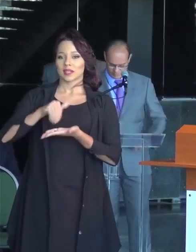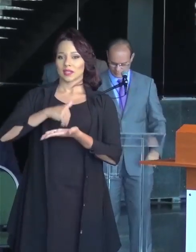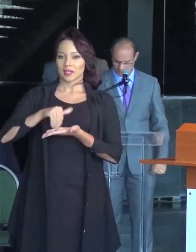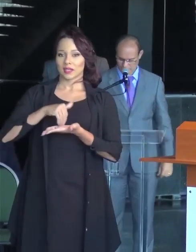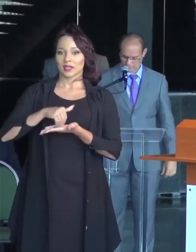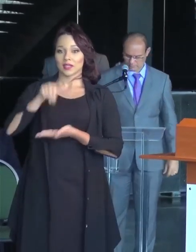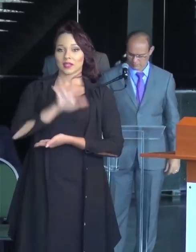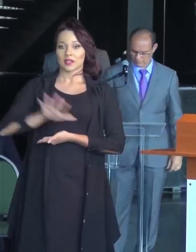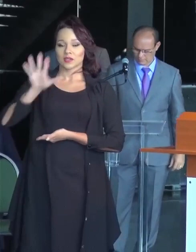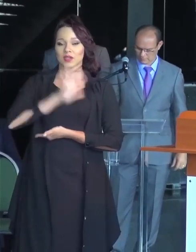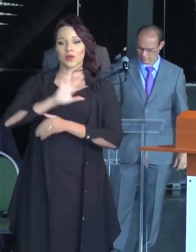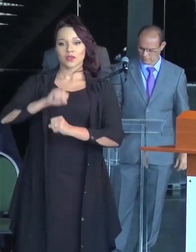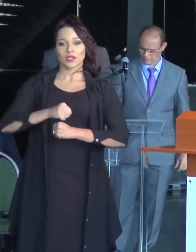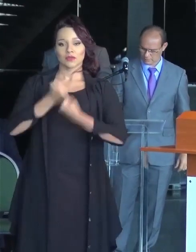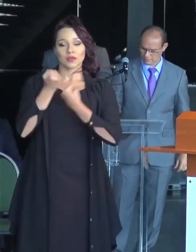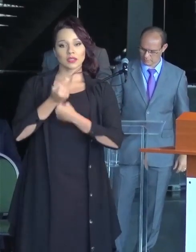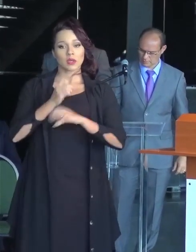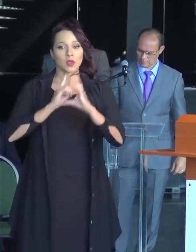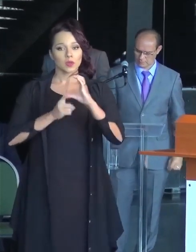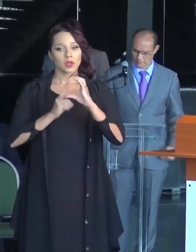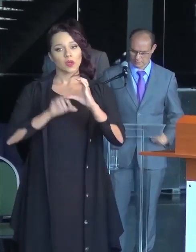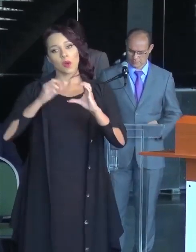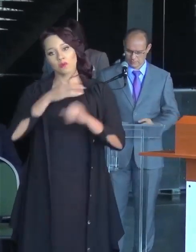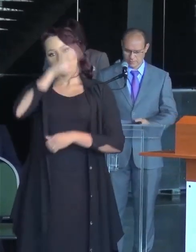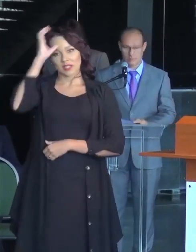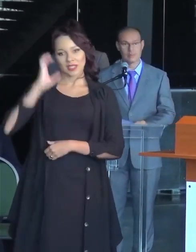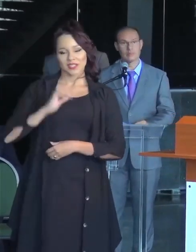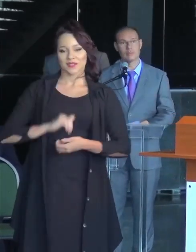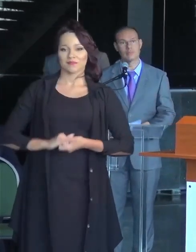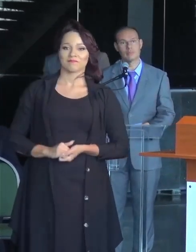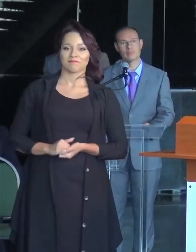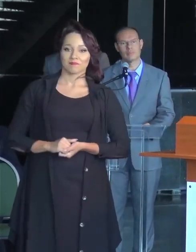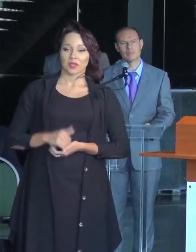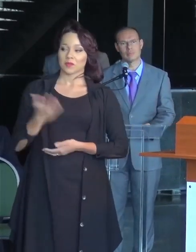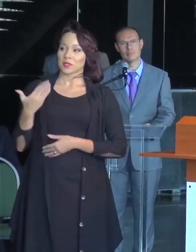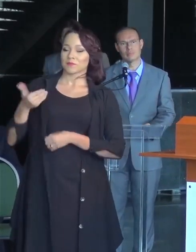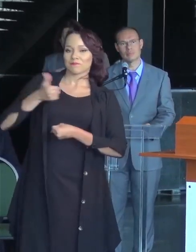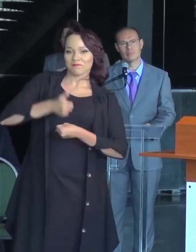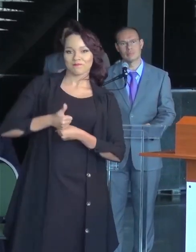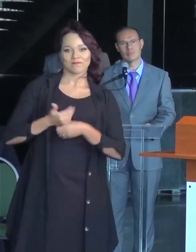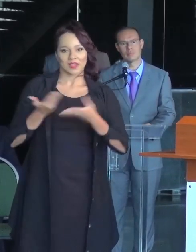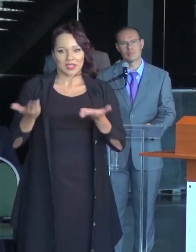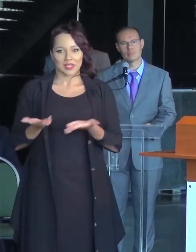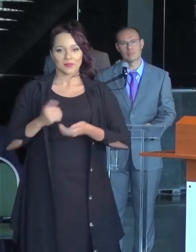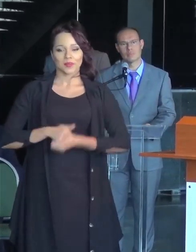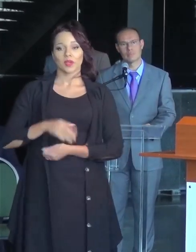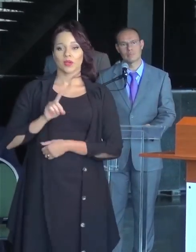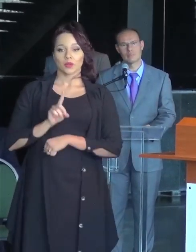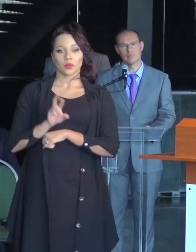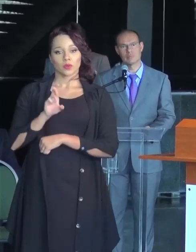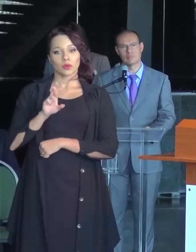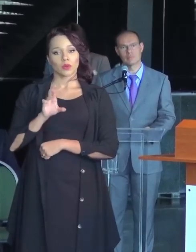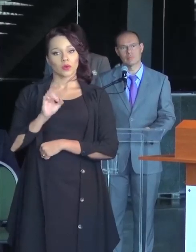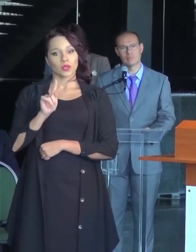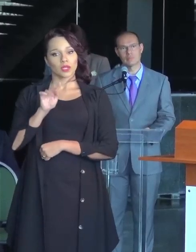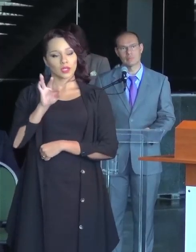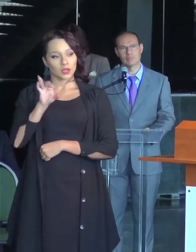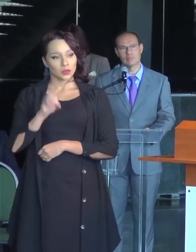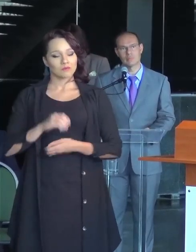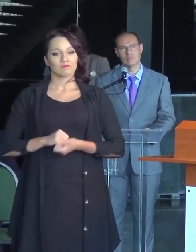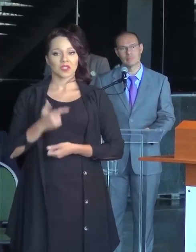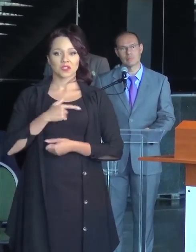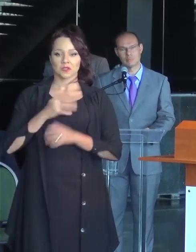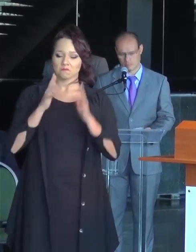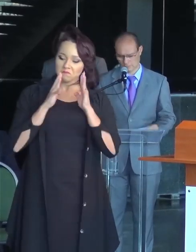Secretaria Nacional de Defesa do Consumidor. Desde que assumimos aqui a pasta, doutor Rodrigo, demos a